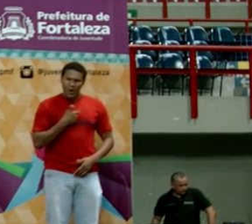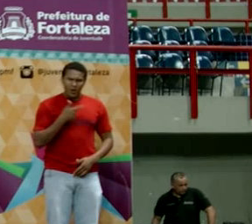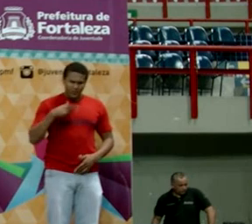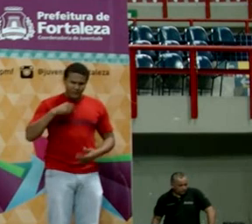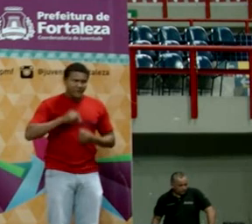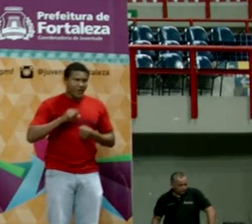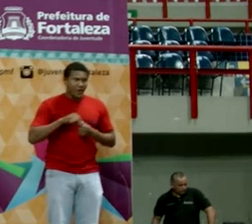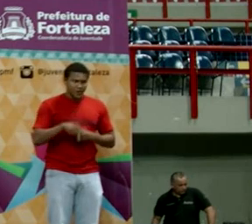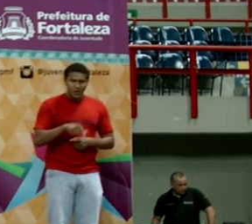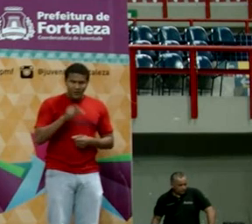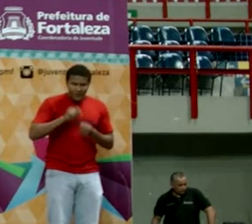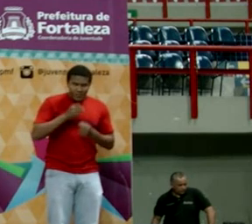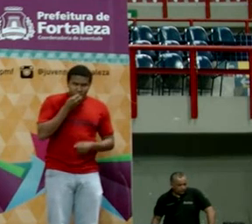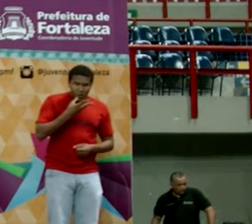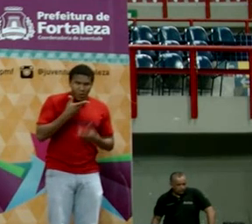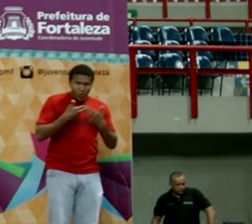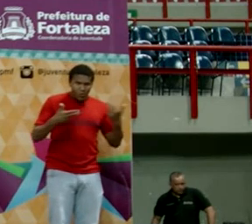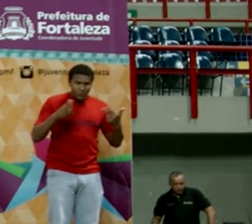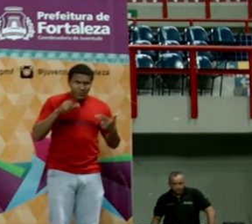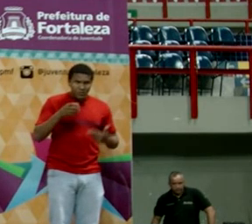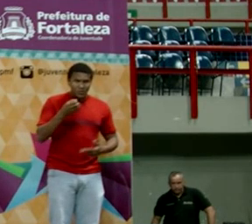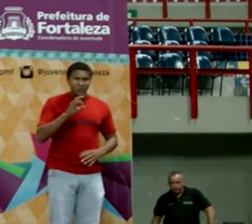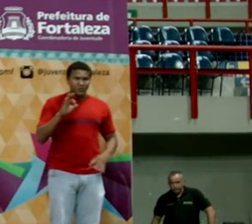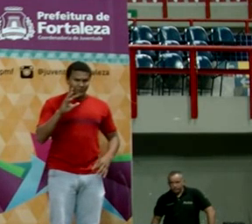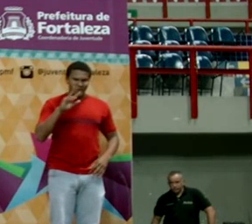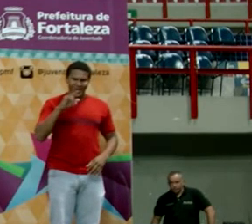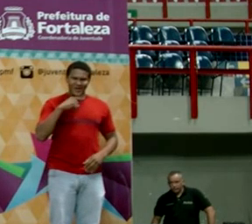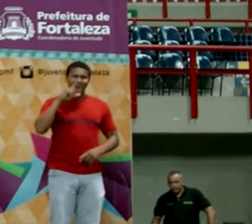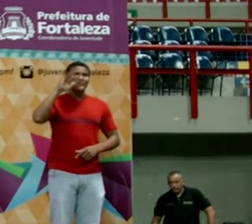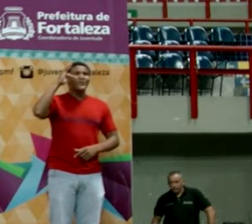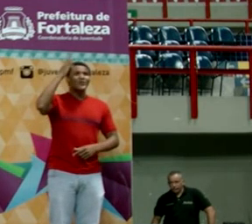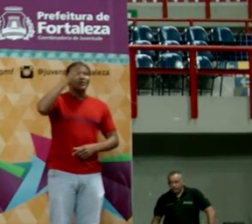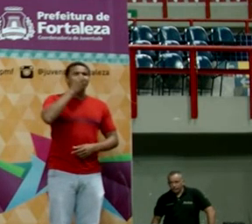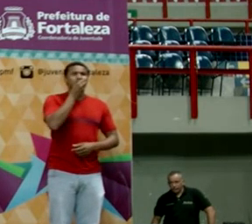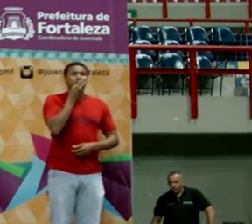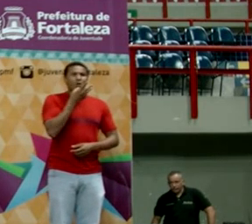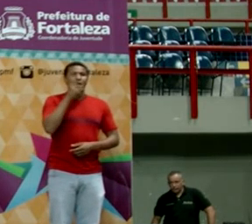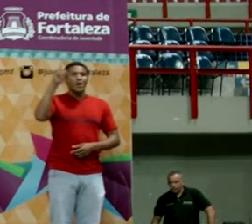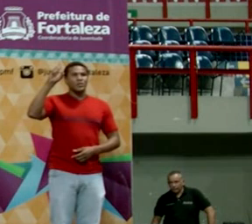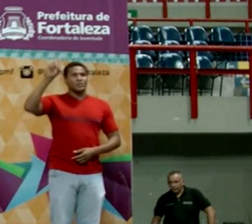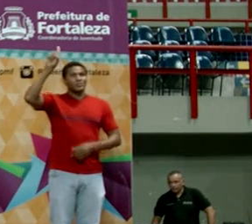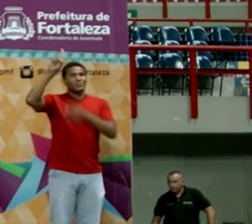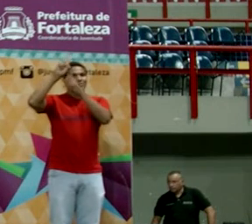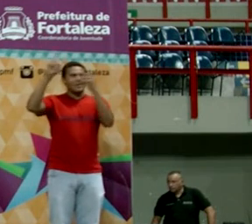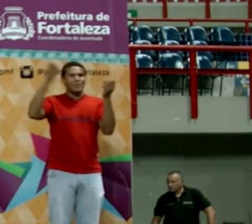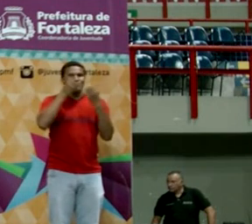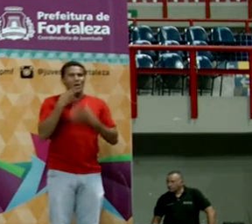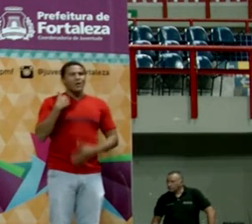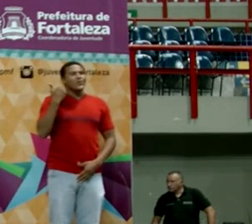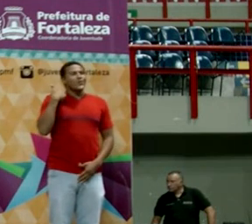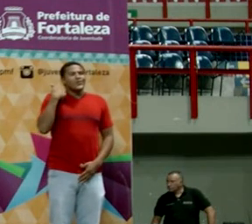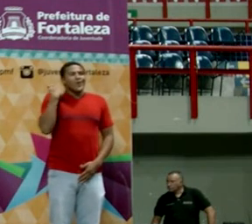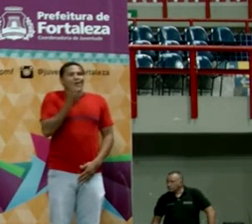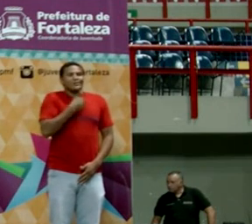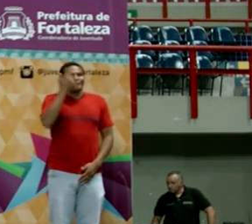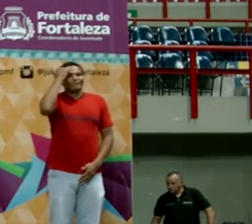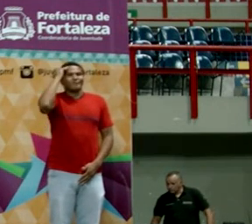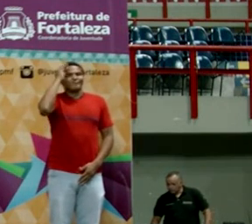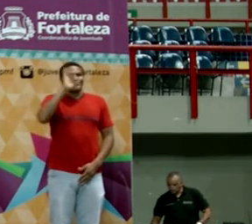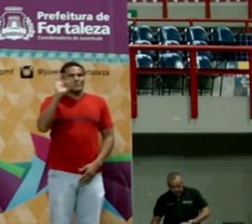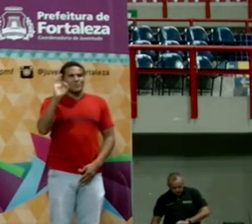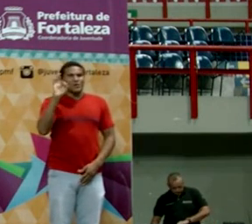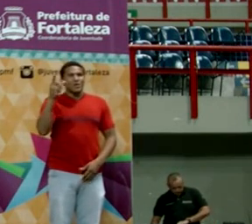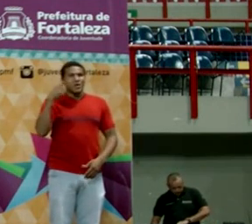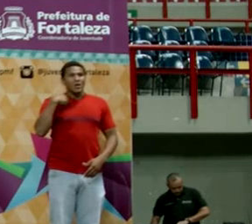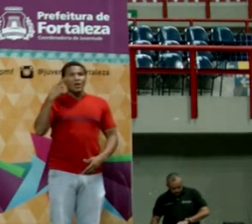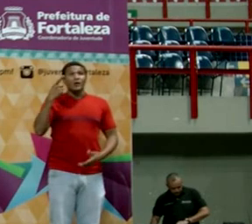Se você faz coisas boas, essas coisas boas vão voltar para você. No tempo de Deus, que a gente não entende, tá? E que o tempo de